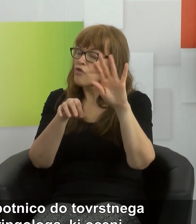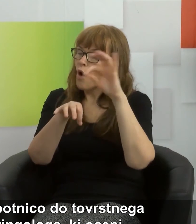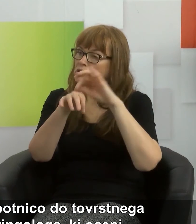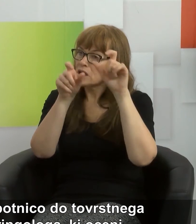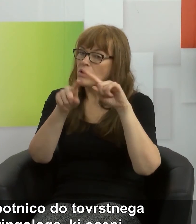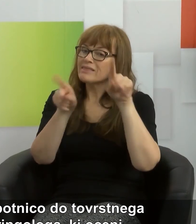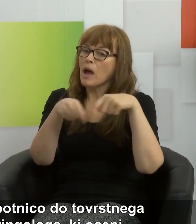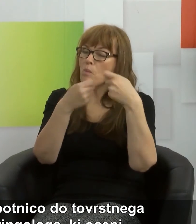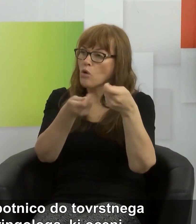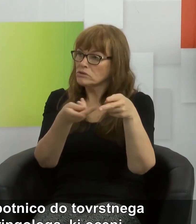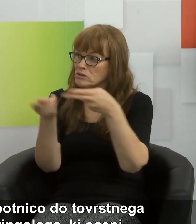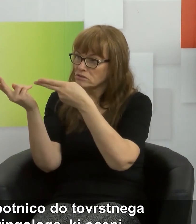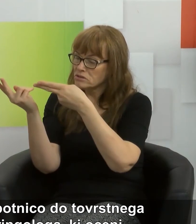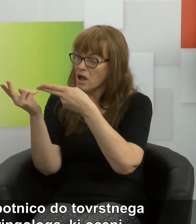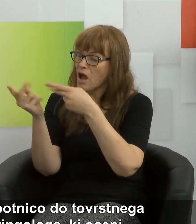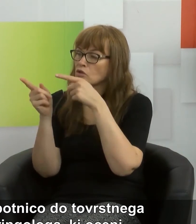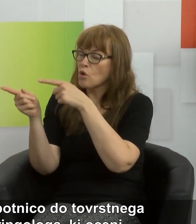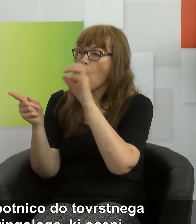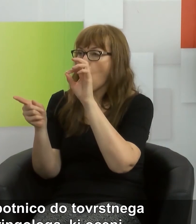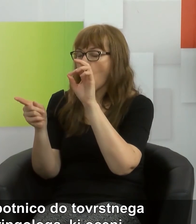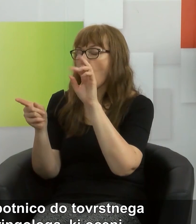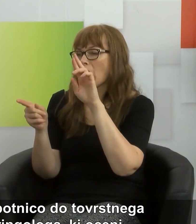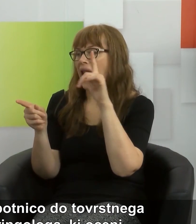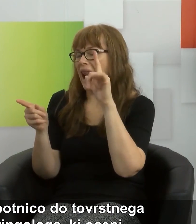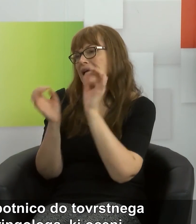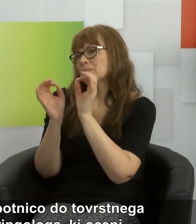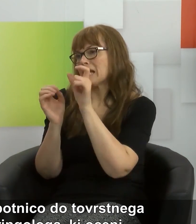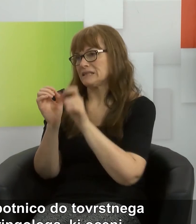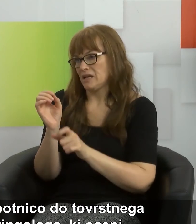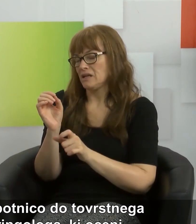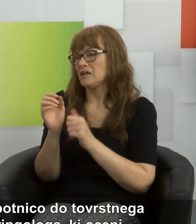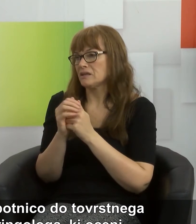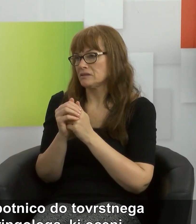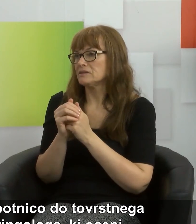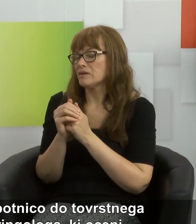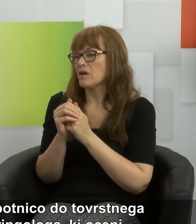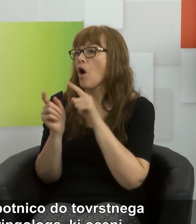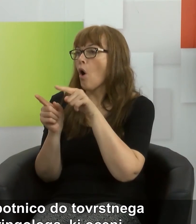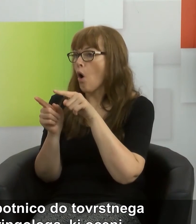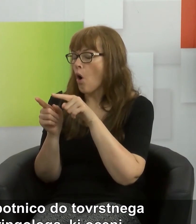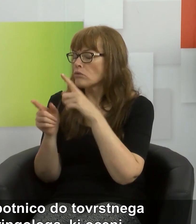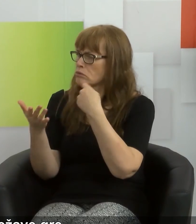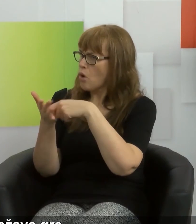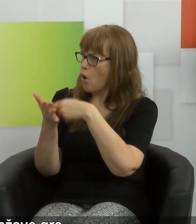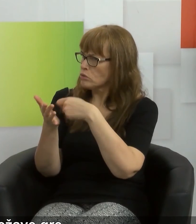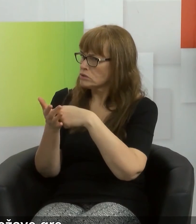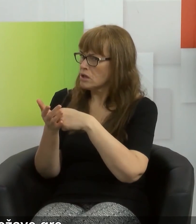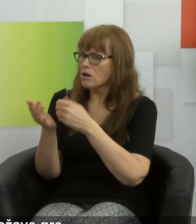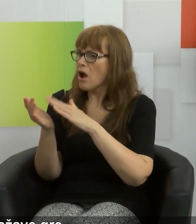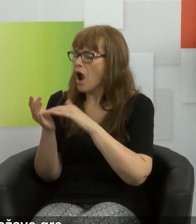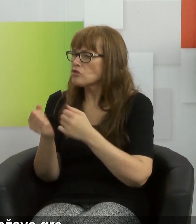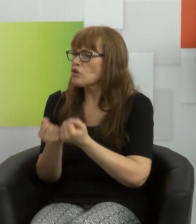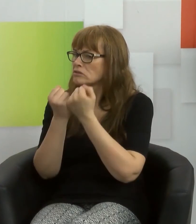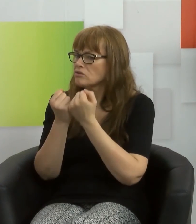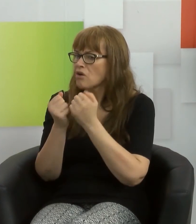za napotnico do tovrstnega specialista, otorinolaringologa, ki v bistvu oceni, za kakšne